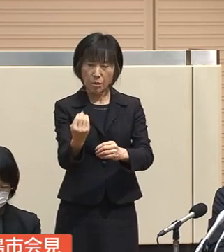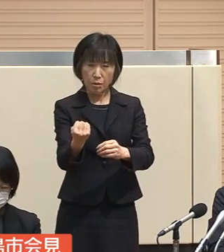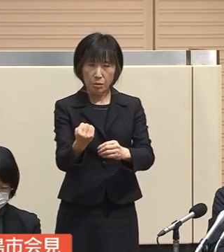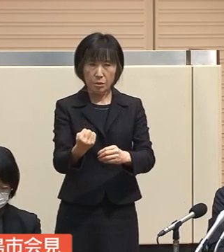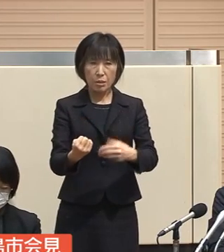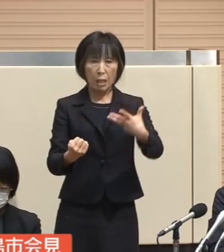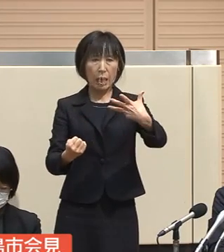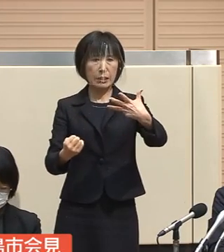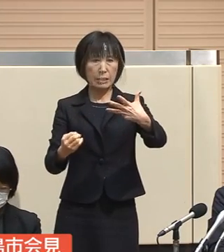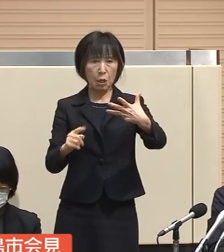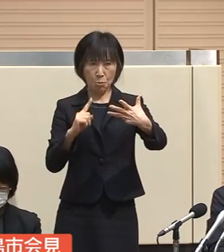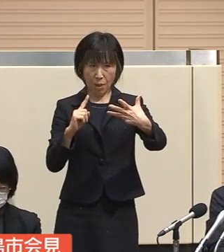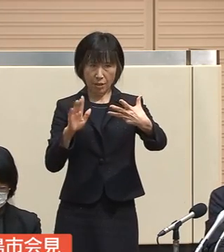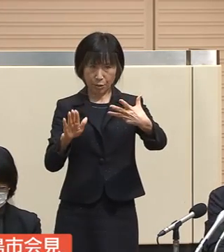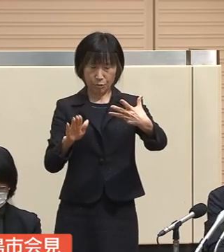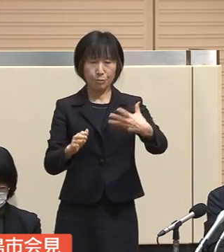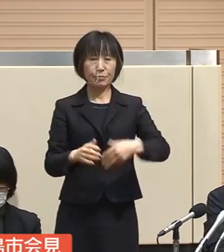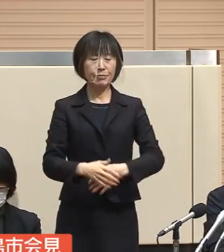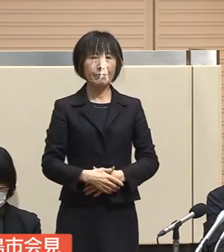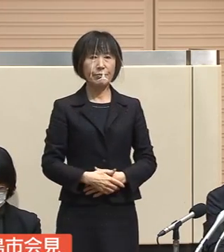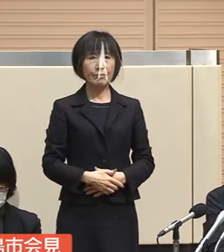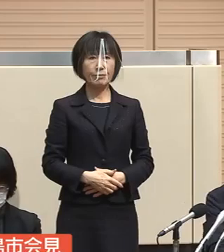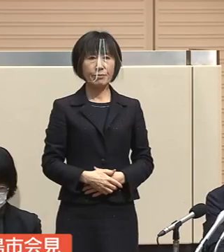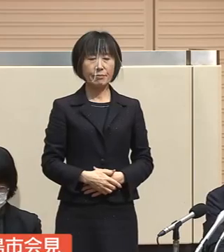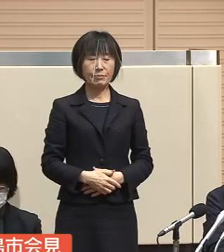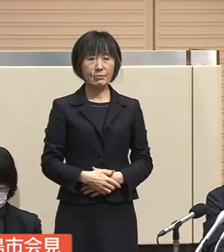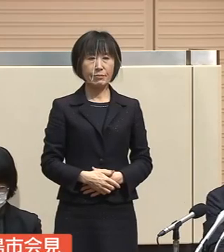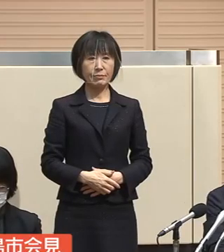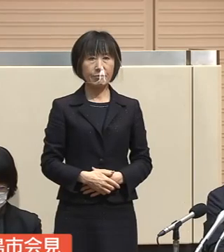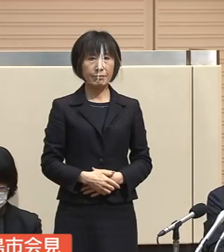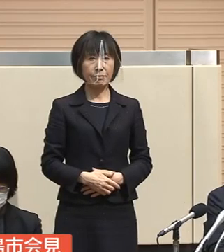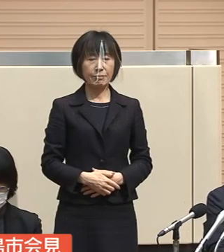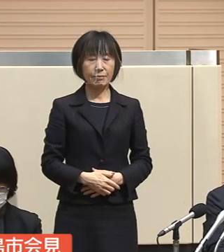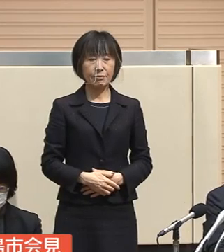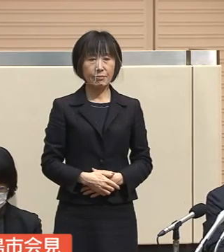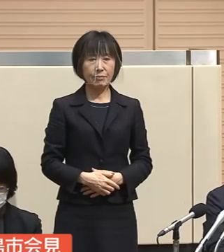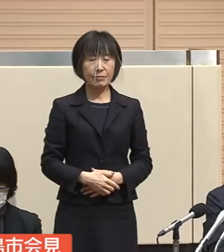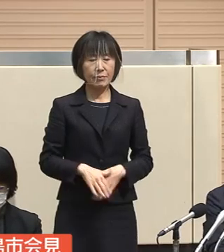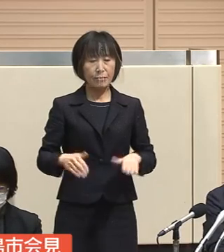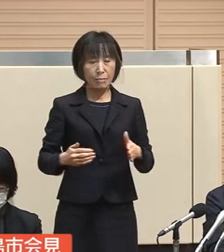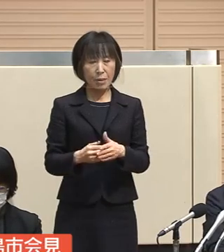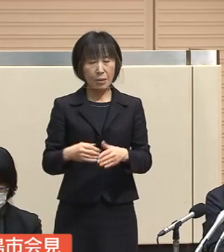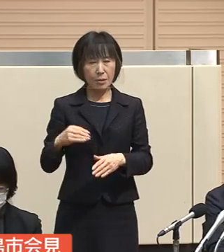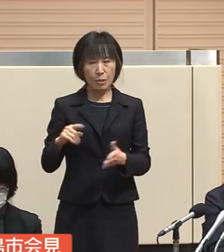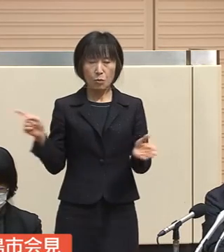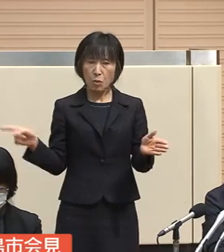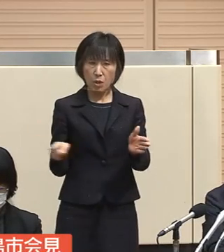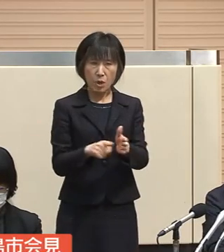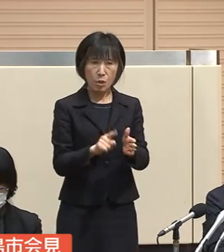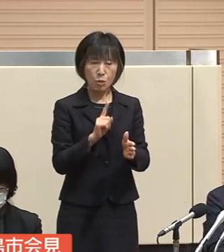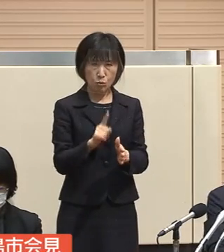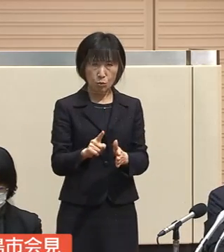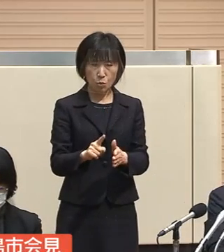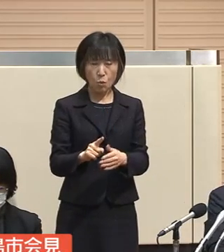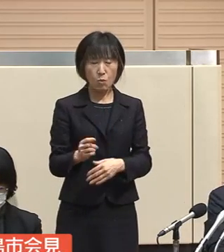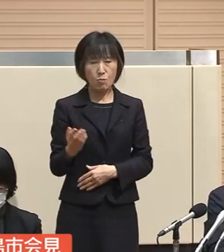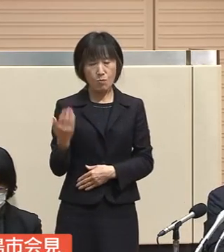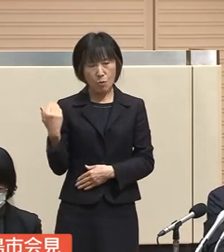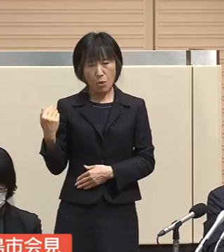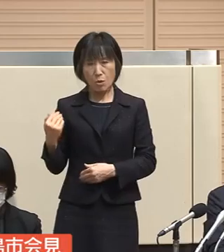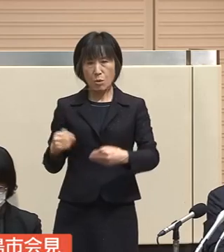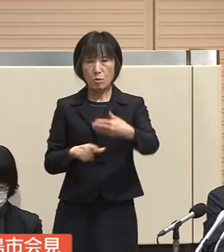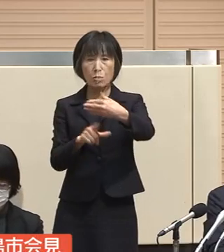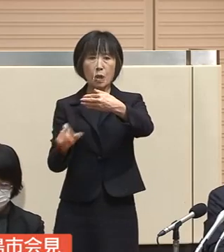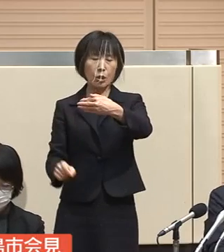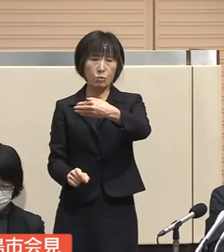い、先日おそらく、これまでの経過で申しますと、9月のです